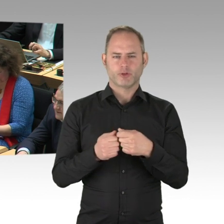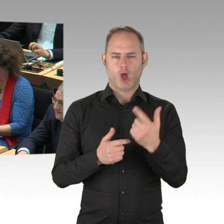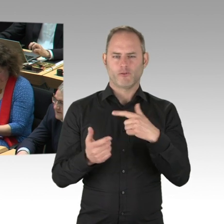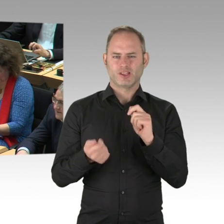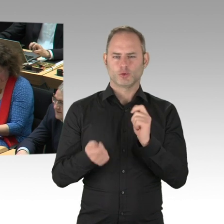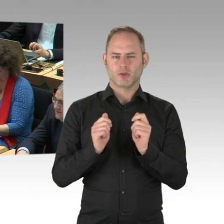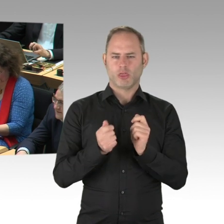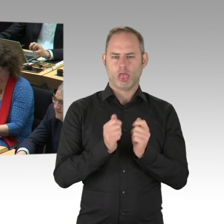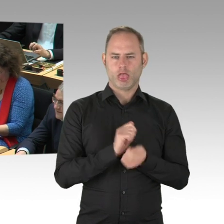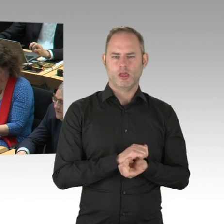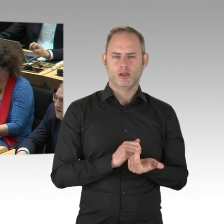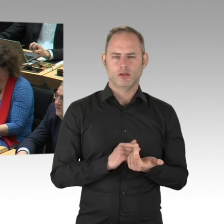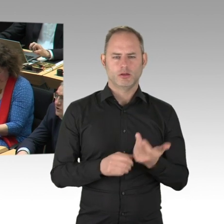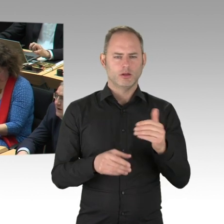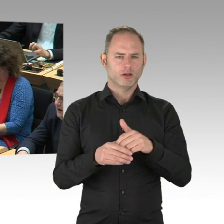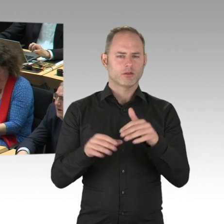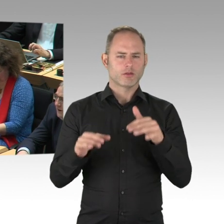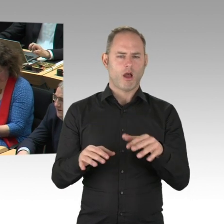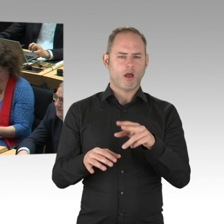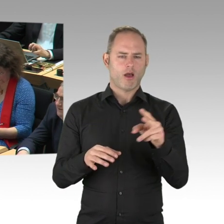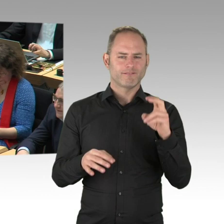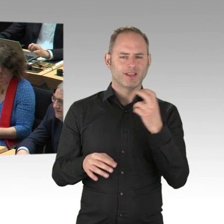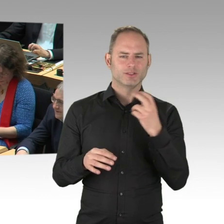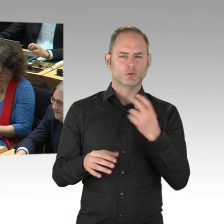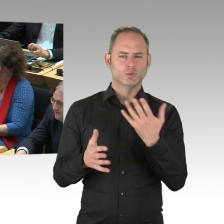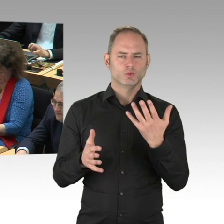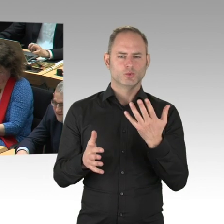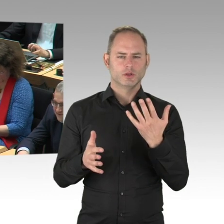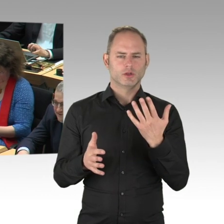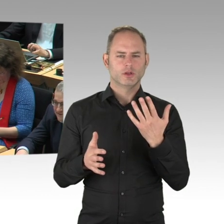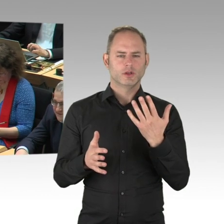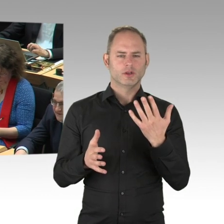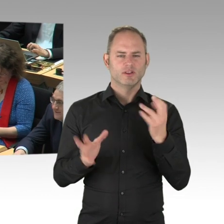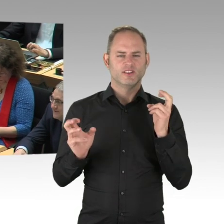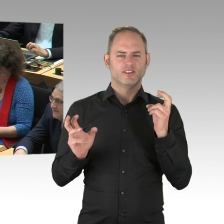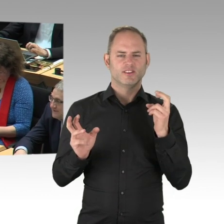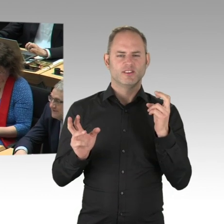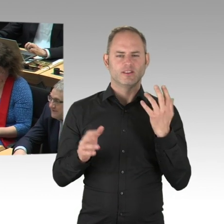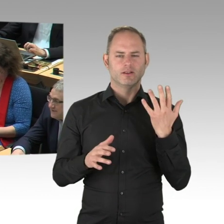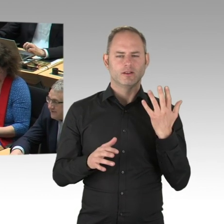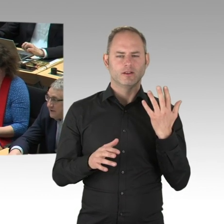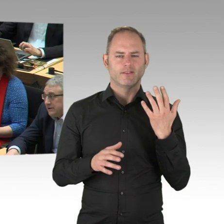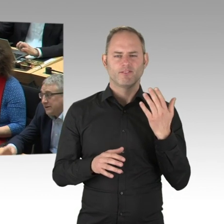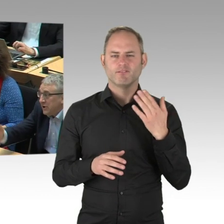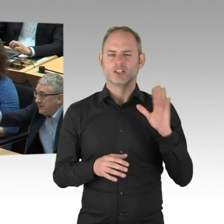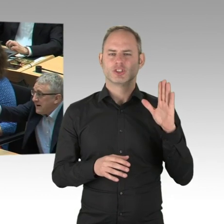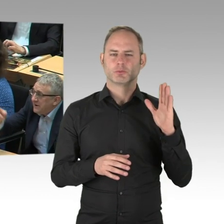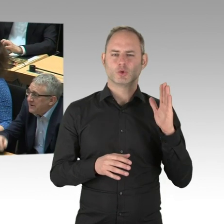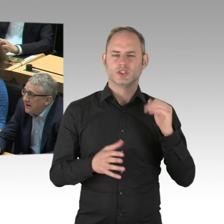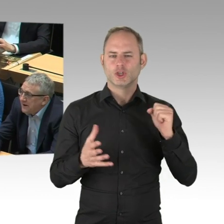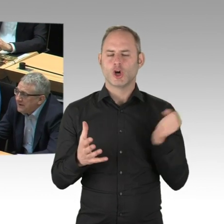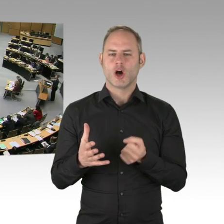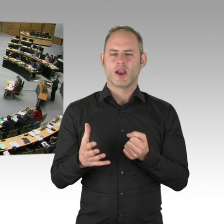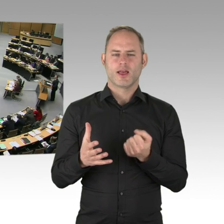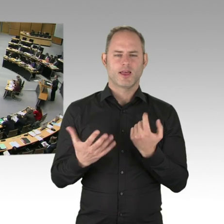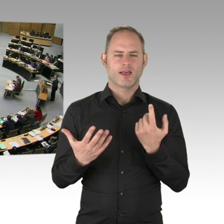zu diskreditieren. Ich finde, dieses Verhalten, werden Sie doch mal dem Anlass gerecht, Herr Schneider, und fangen